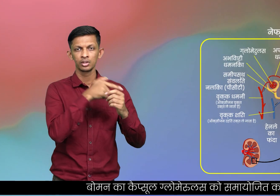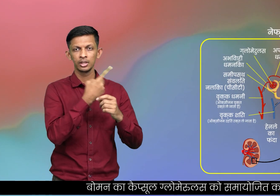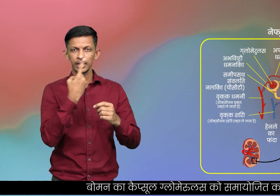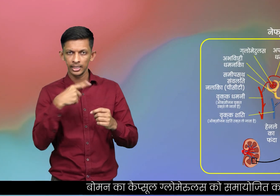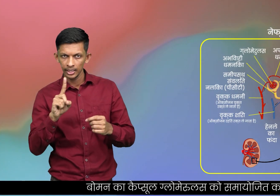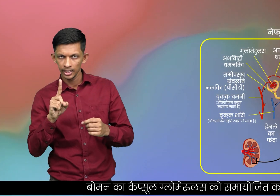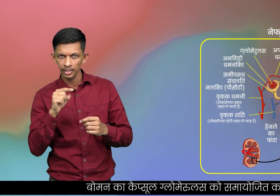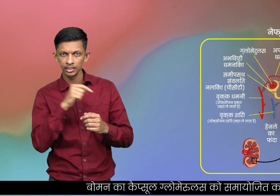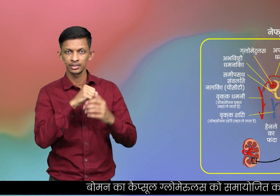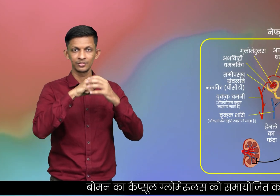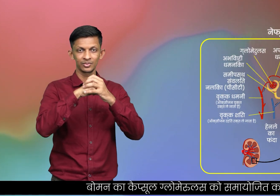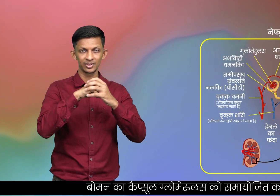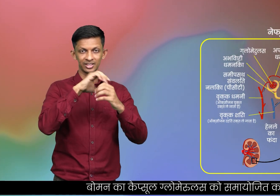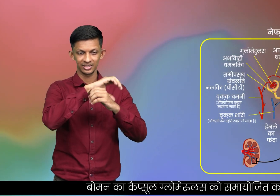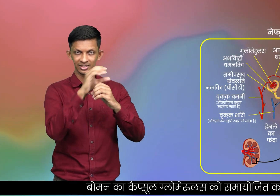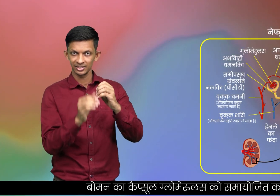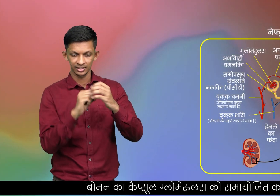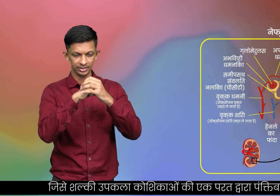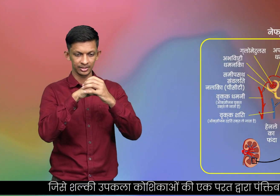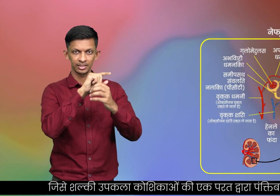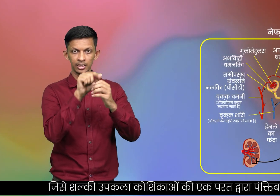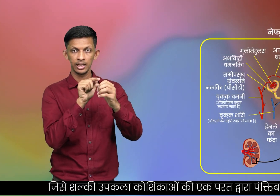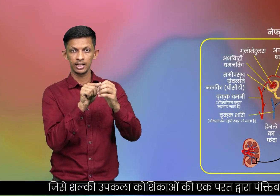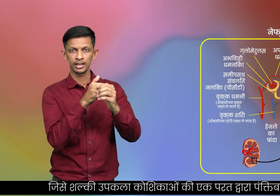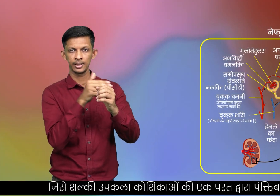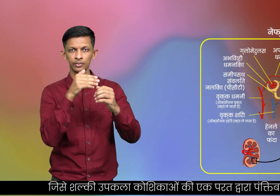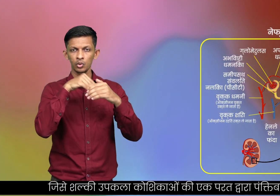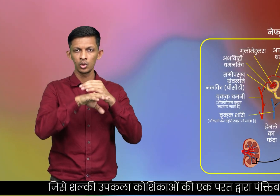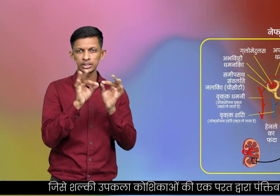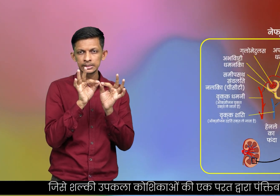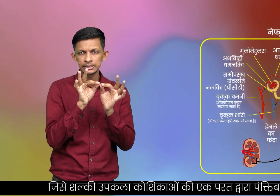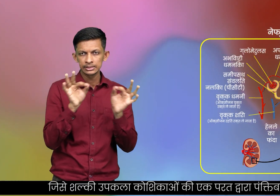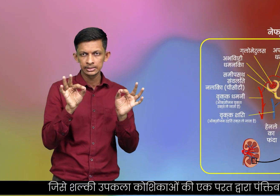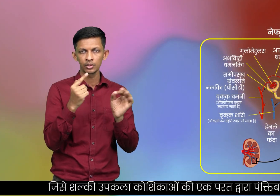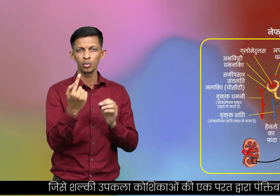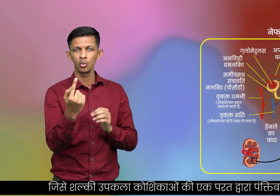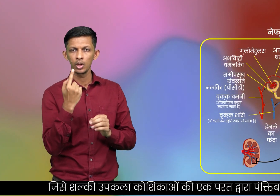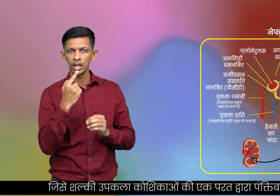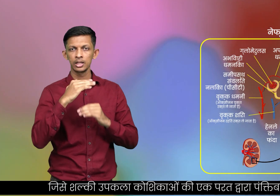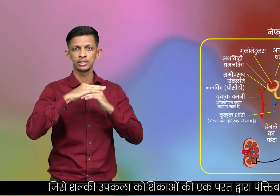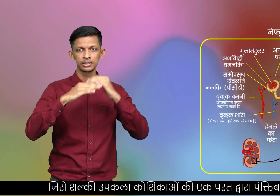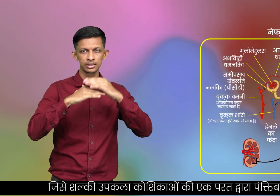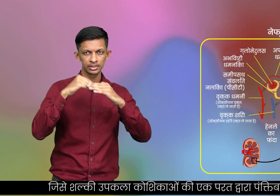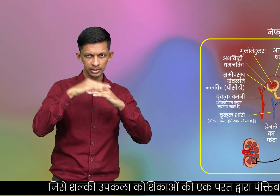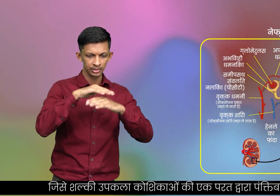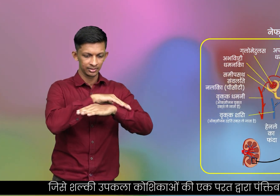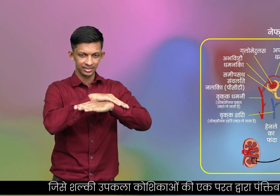के समायोजित करता है, जिसे शल्की अपकला कोशिकाओं की एक परती